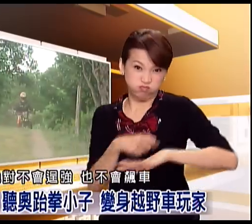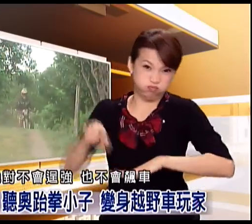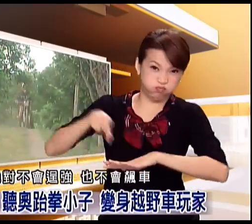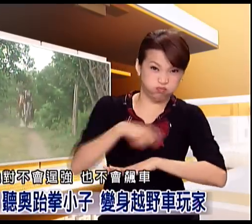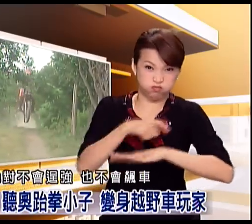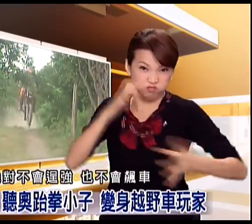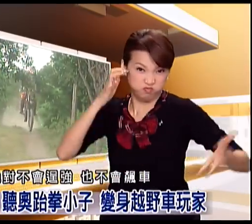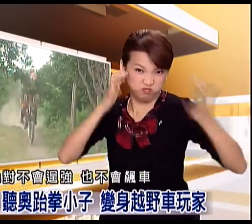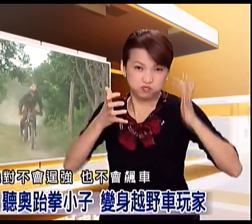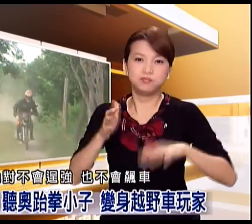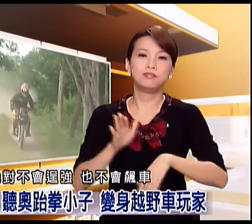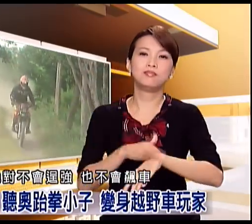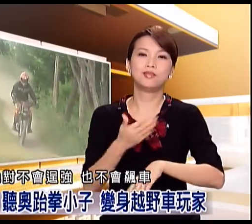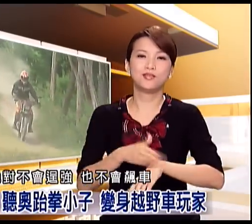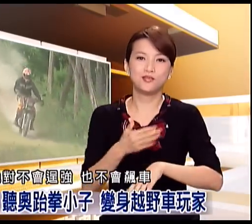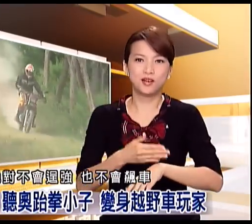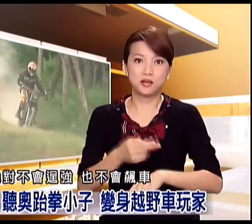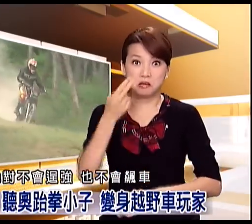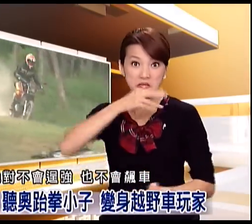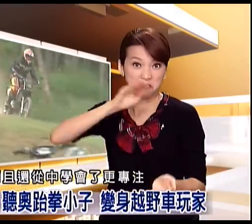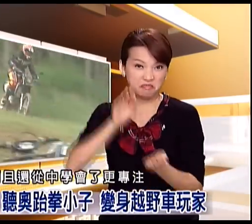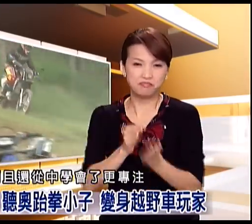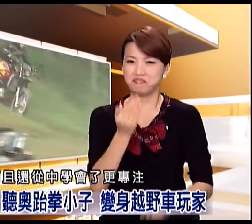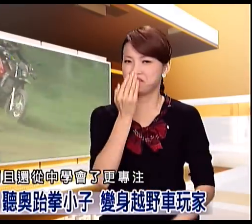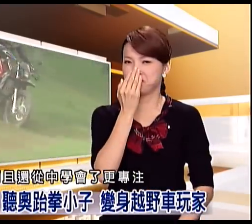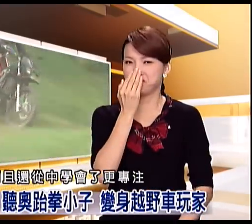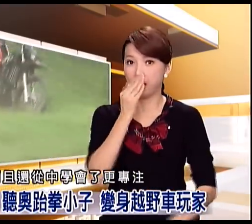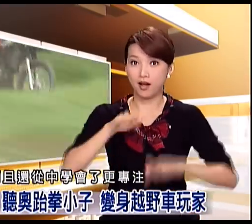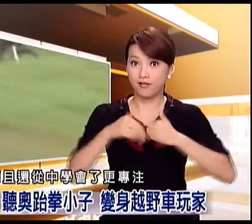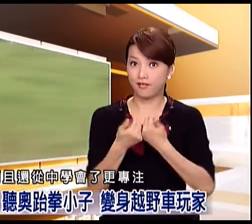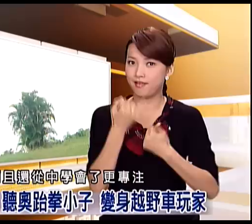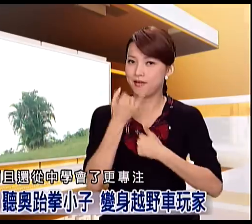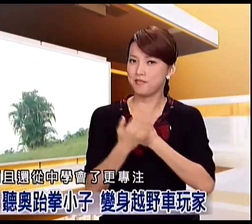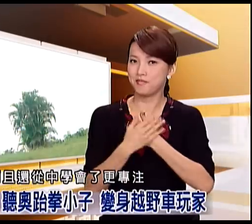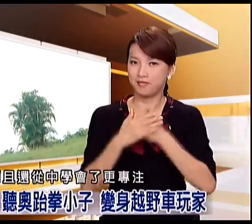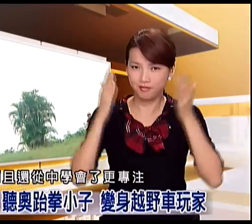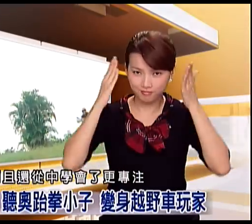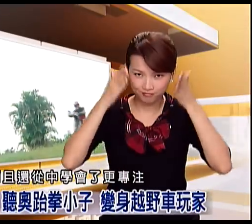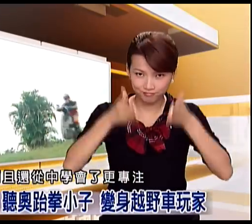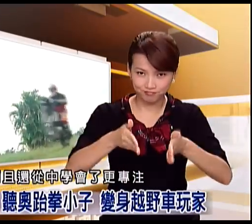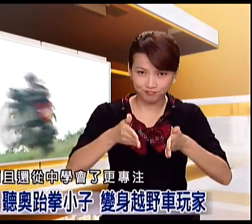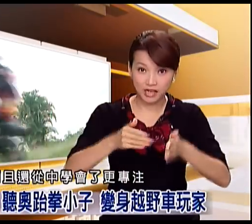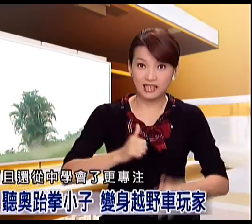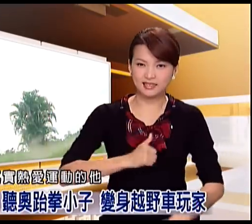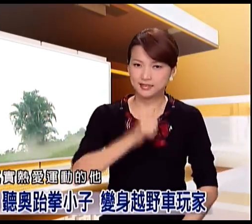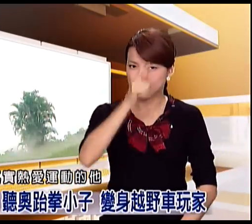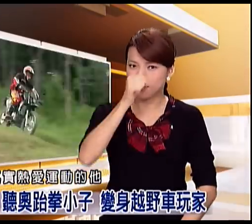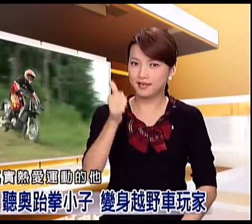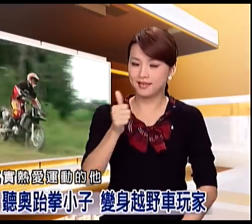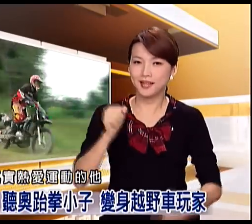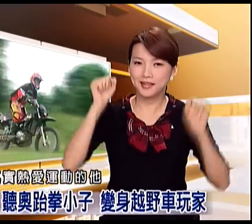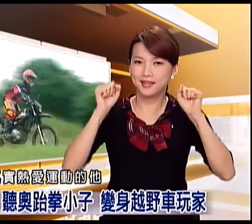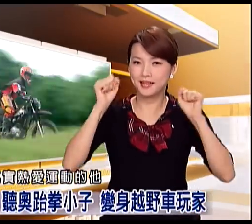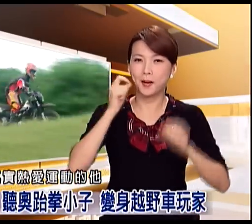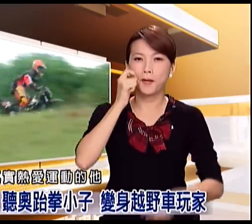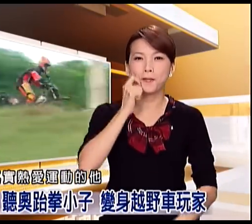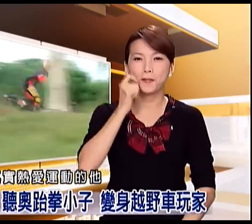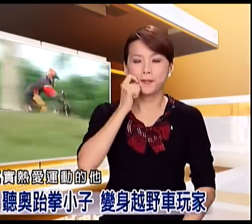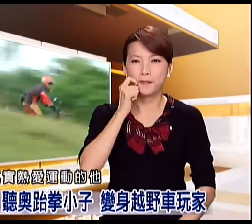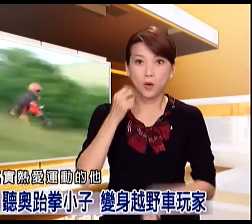逞强，也不会飙车，而且还从中学会了更专注。其实热爱运动的他还是